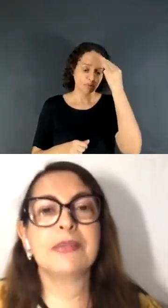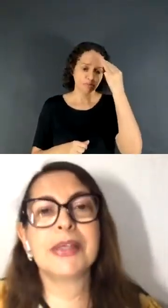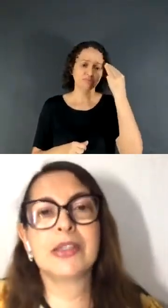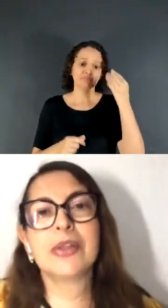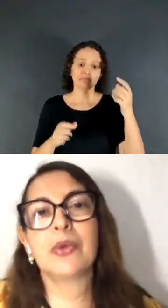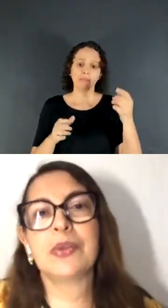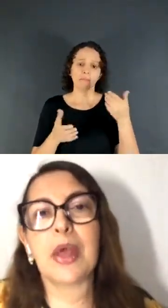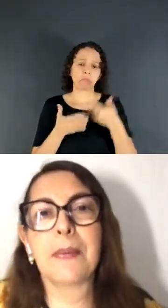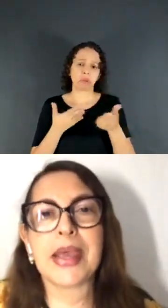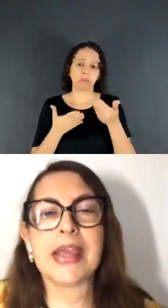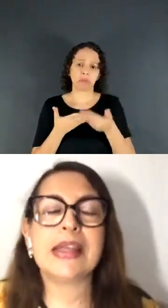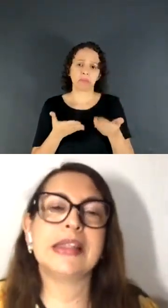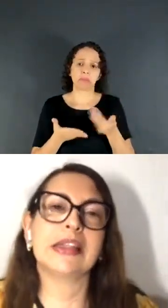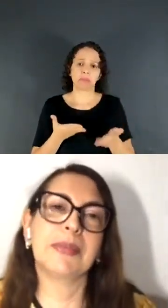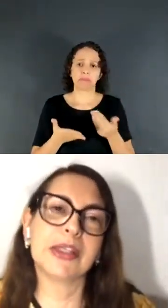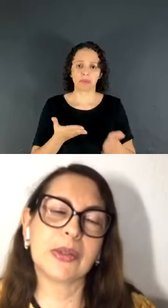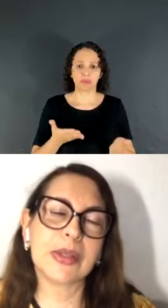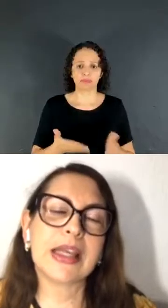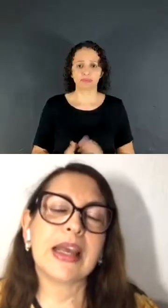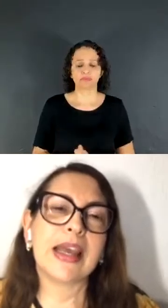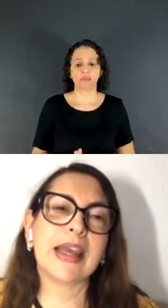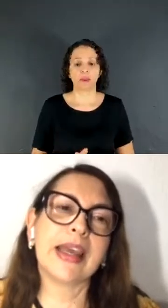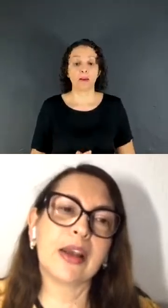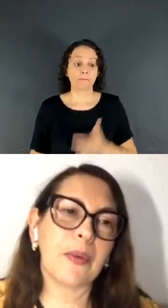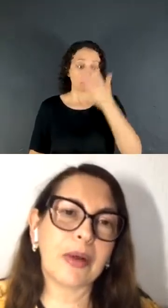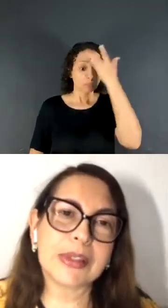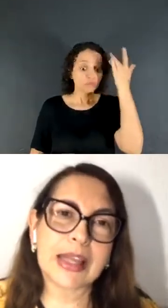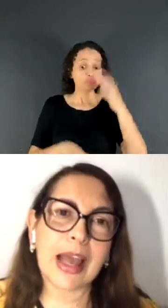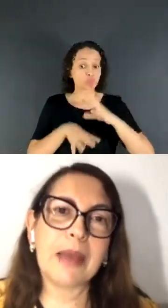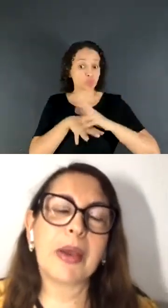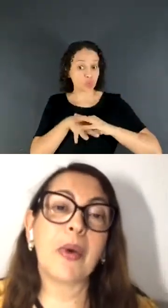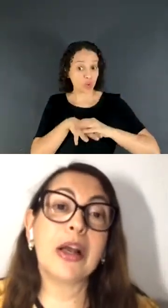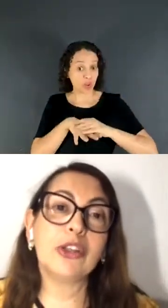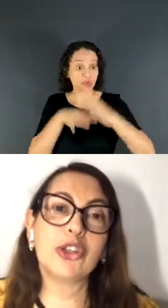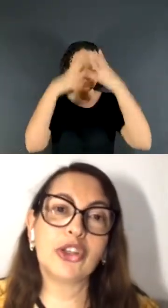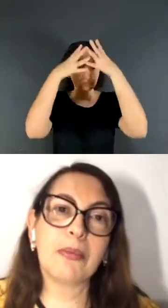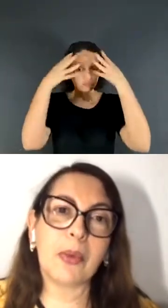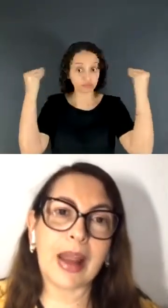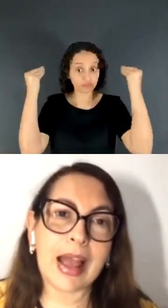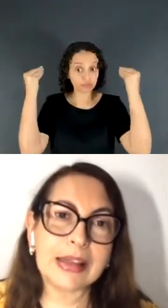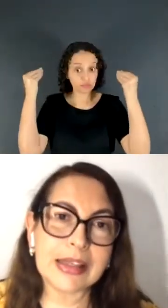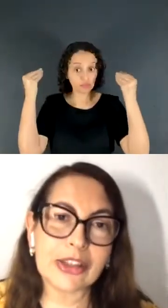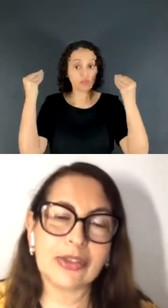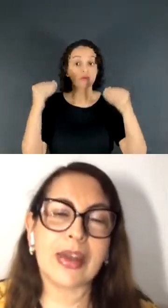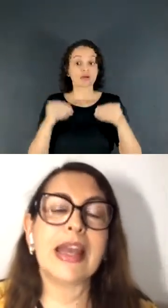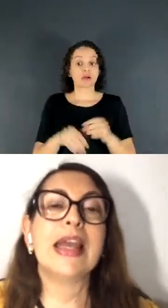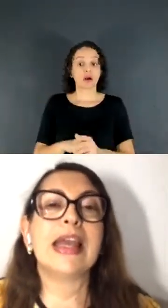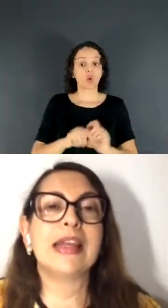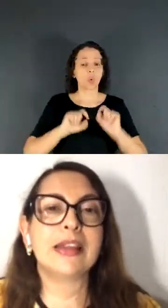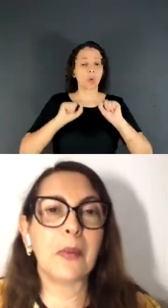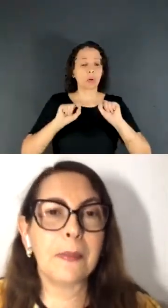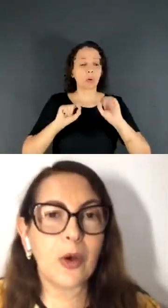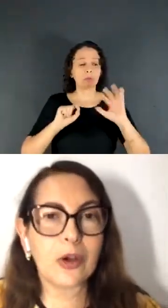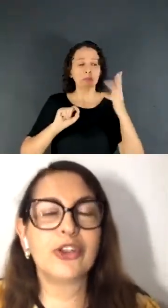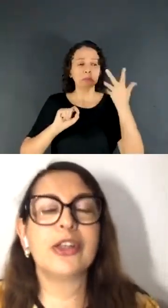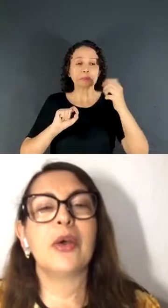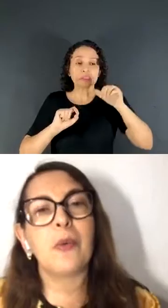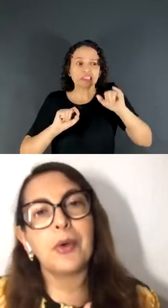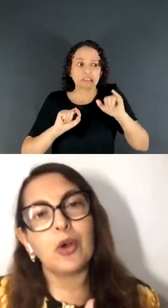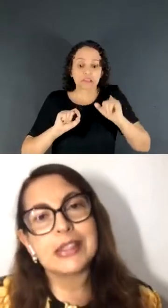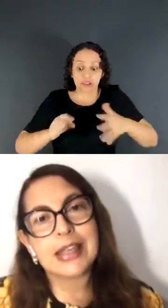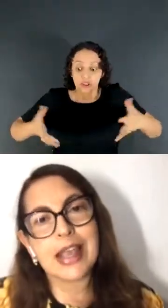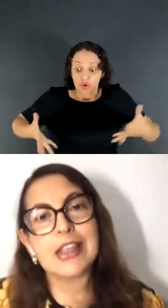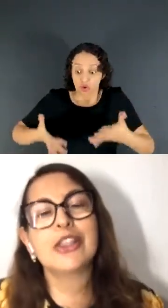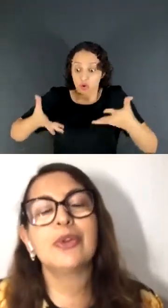E as pessoas com demência, as pessoas com Alzheimer, quando estimuladas, né? Então,